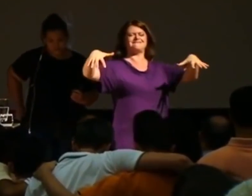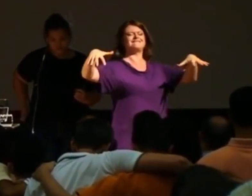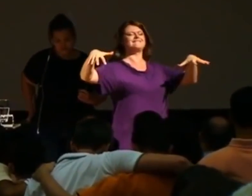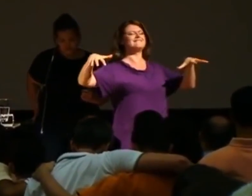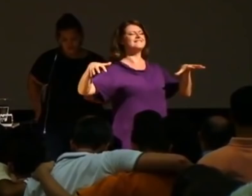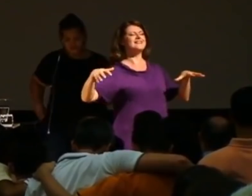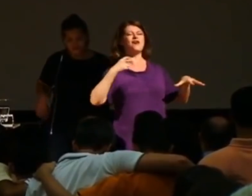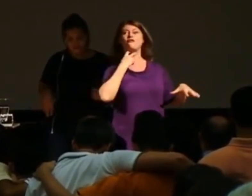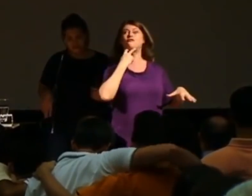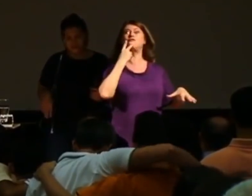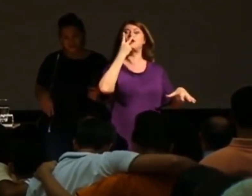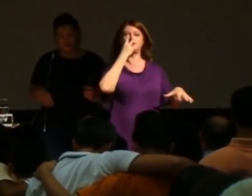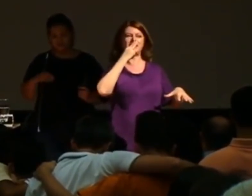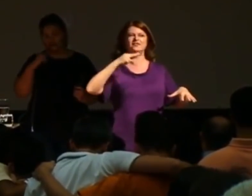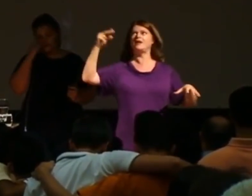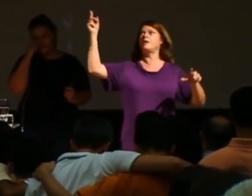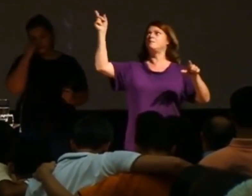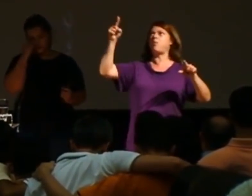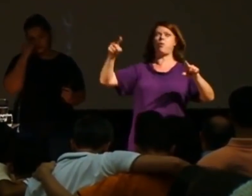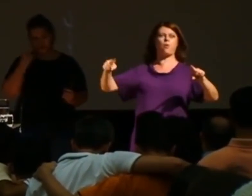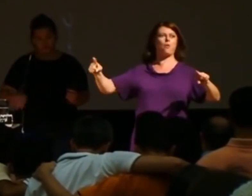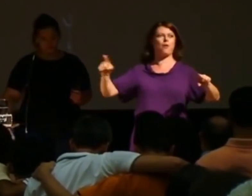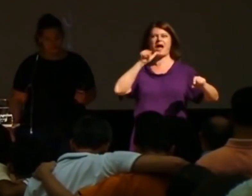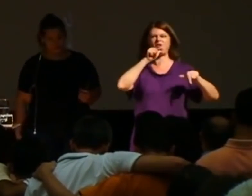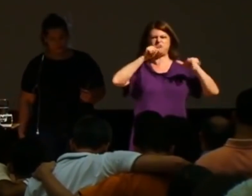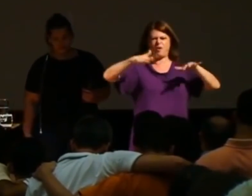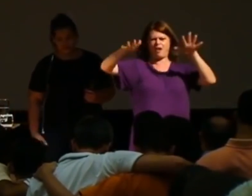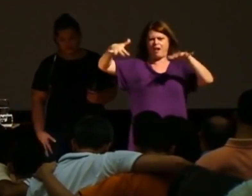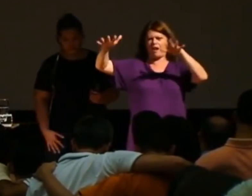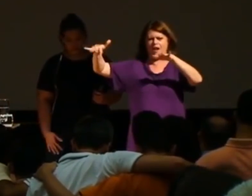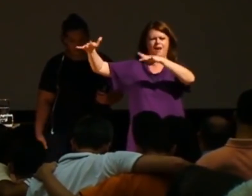A sua voz é como o som de muitas águas, é a mais doce das vozes.